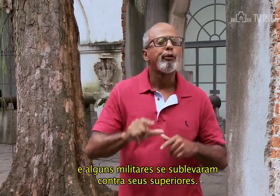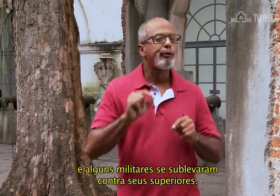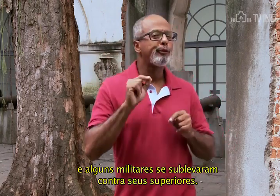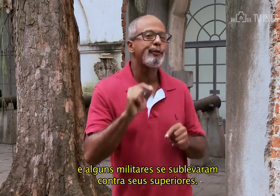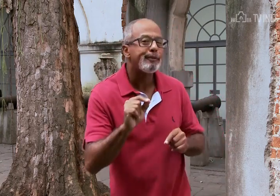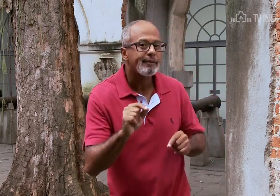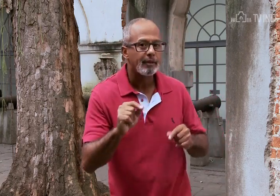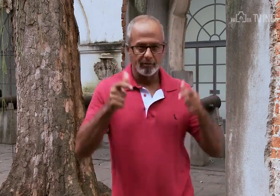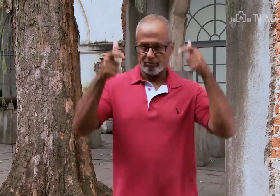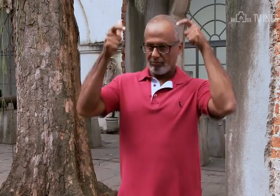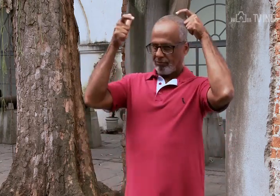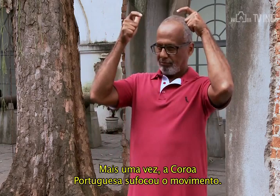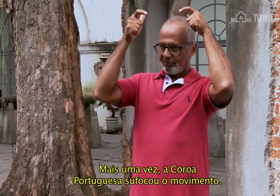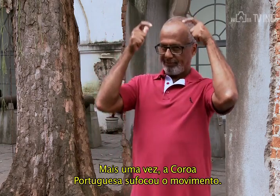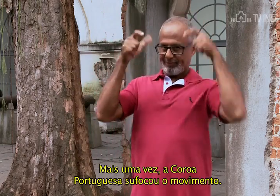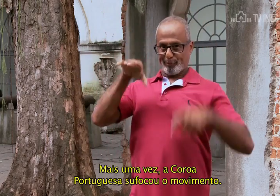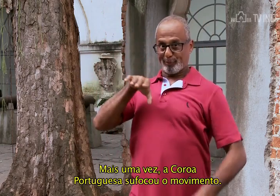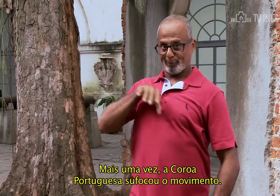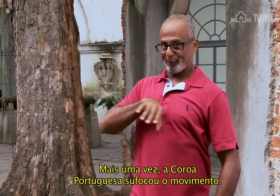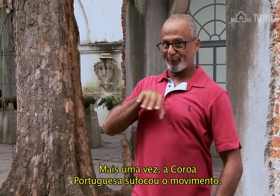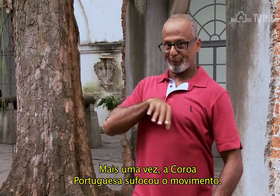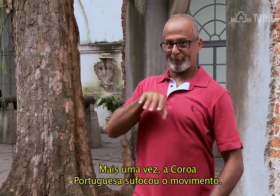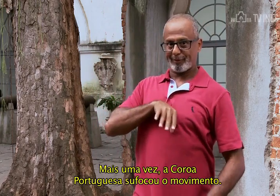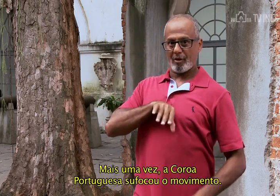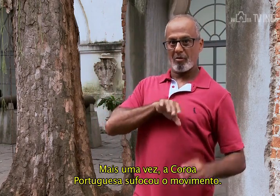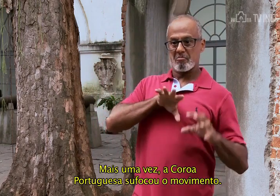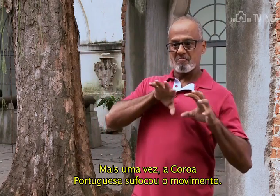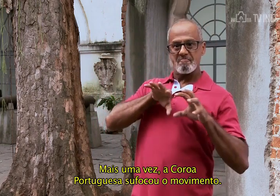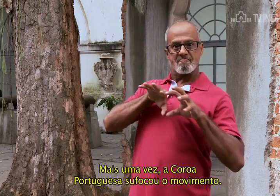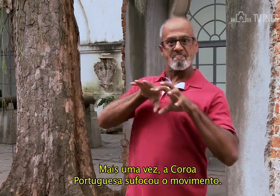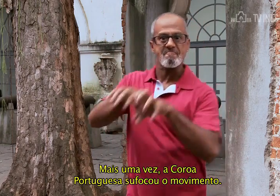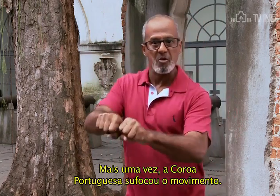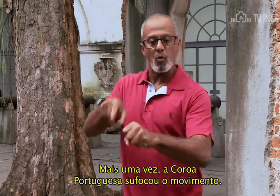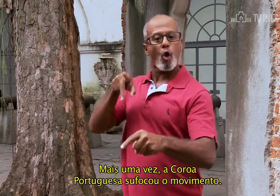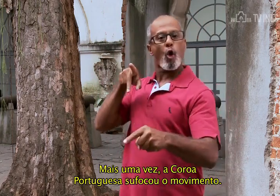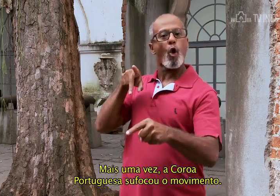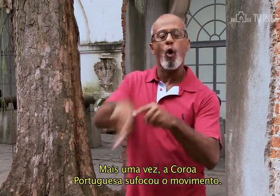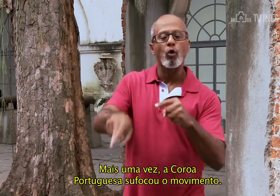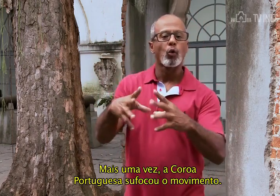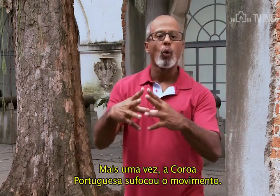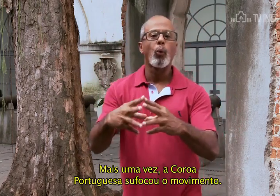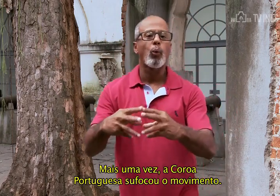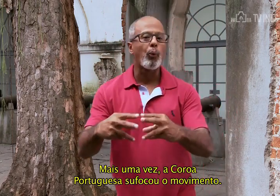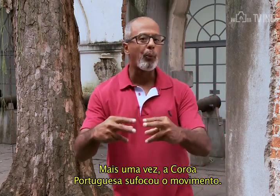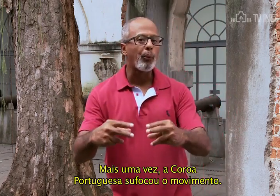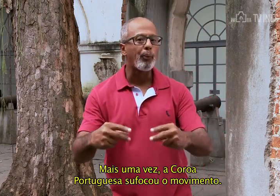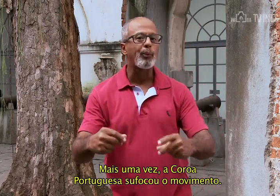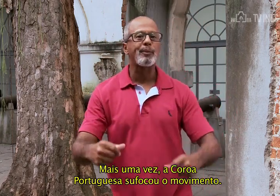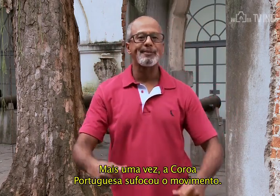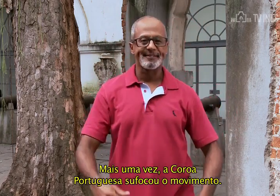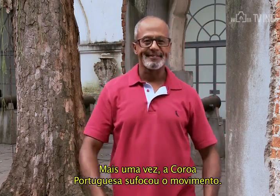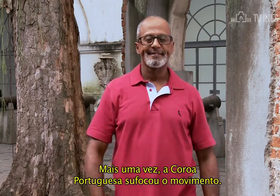superiores. Mais uma vez, a coroa portuguesa sufocou o movimento.